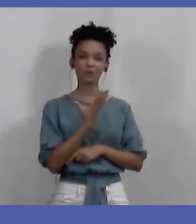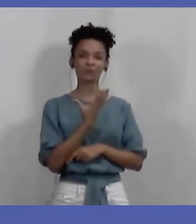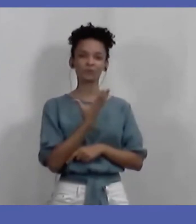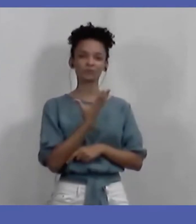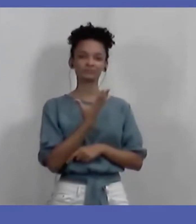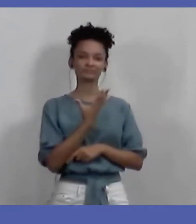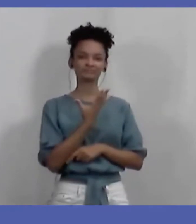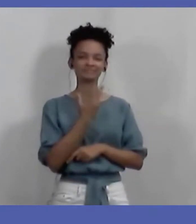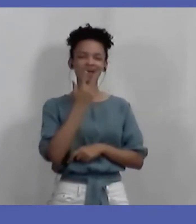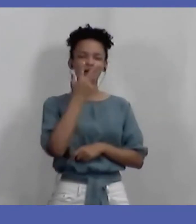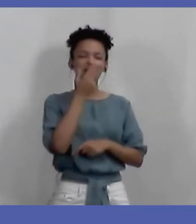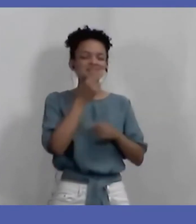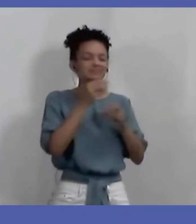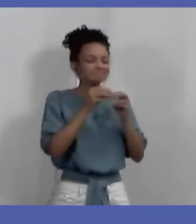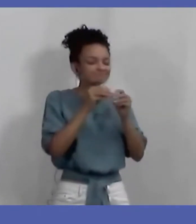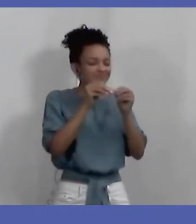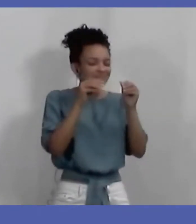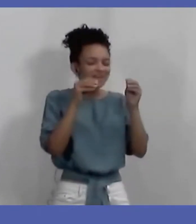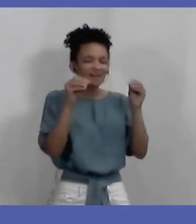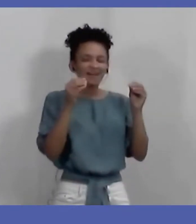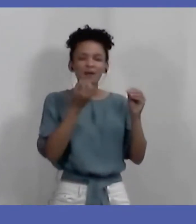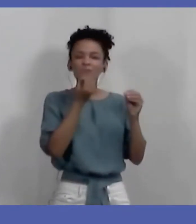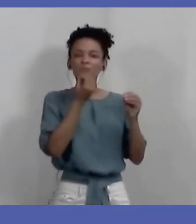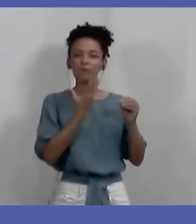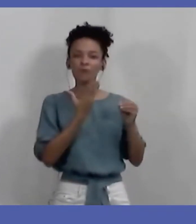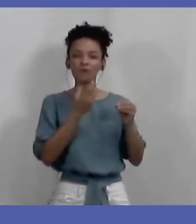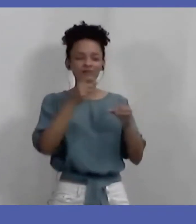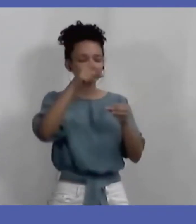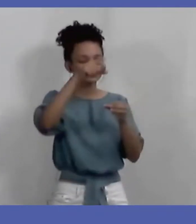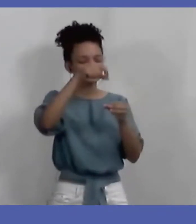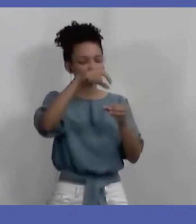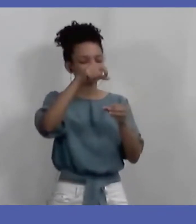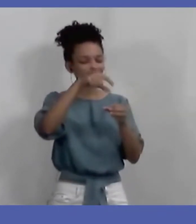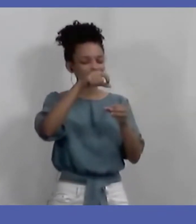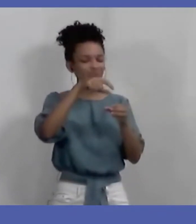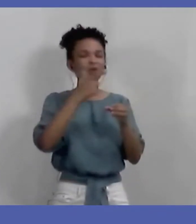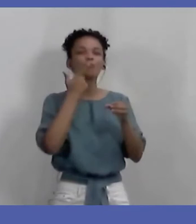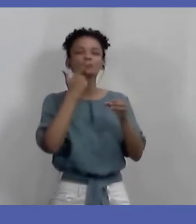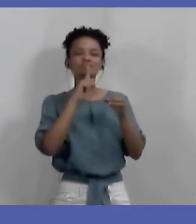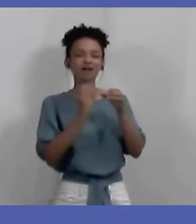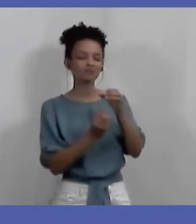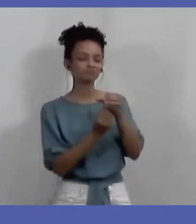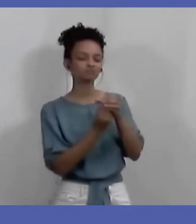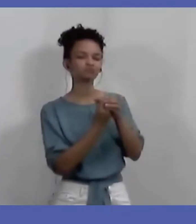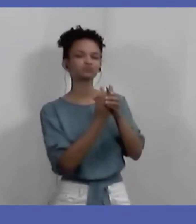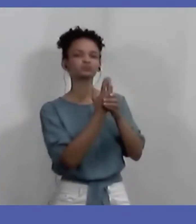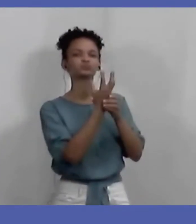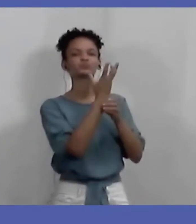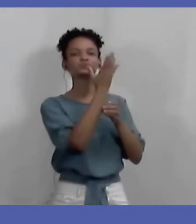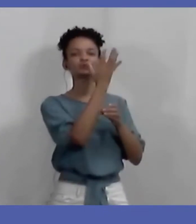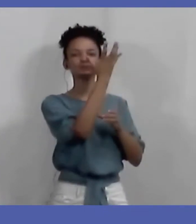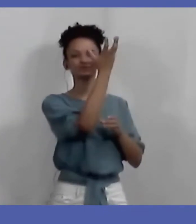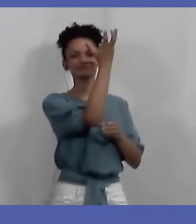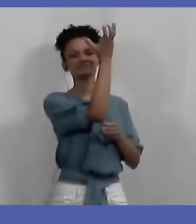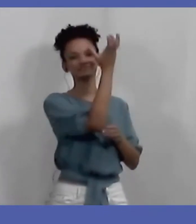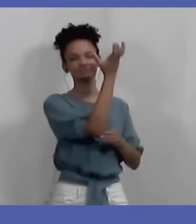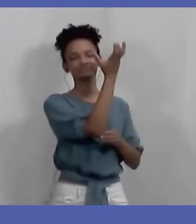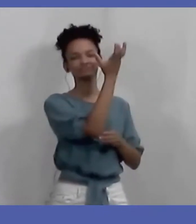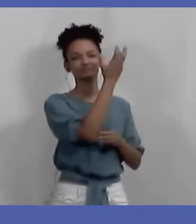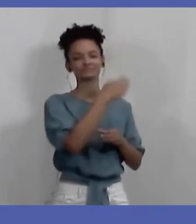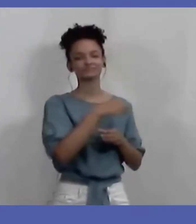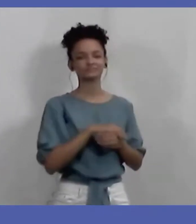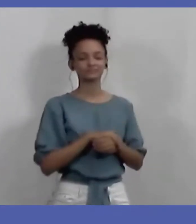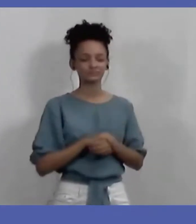terra, onde semente cai, né? E germina e cresce. E dá fruto,